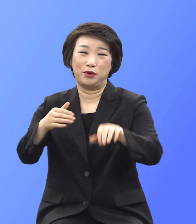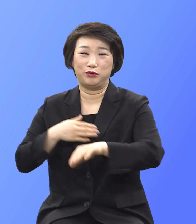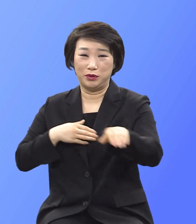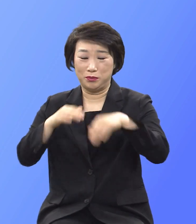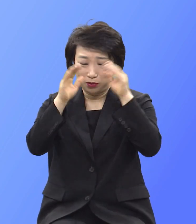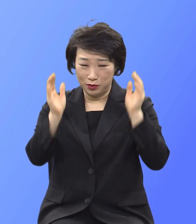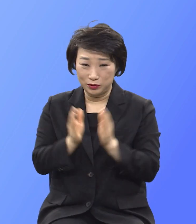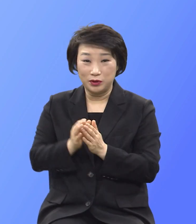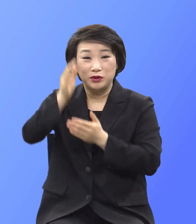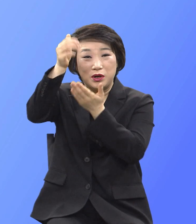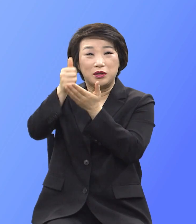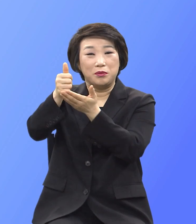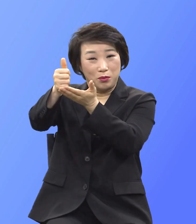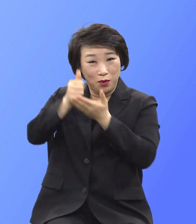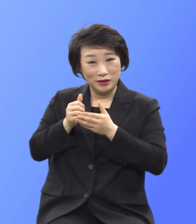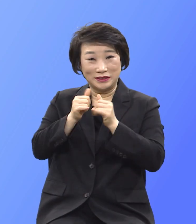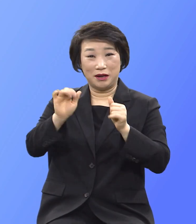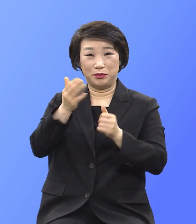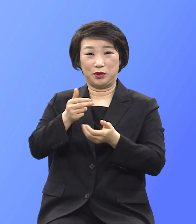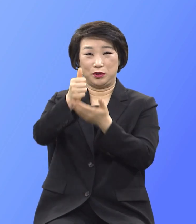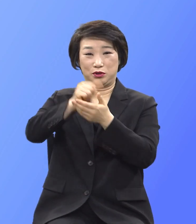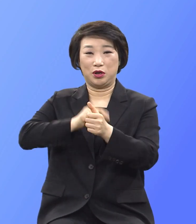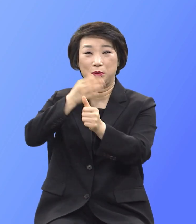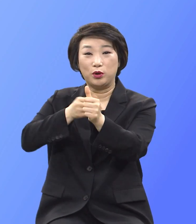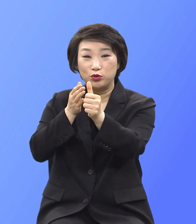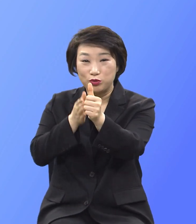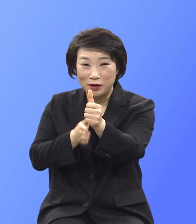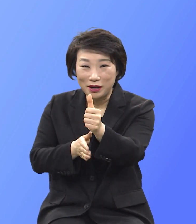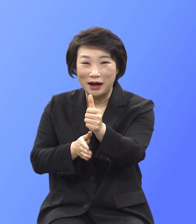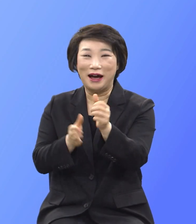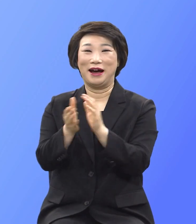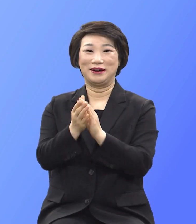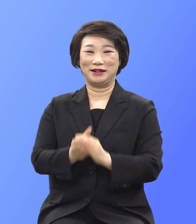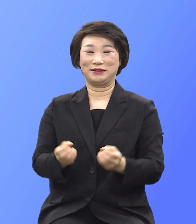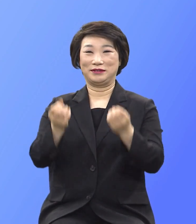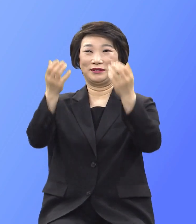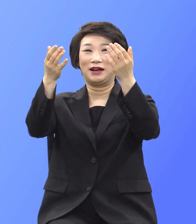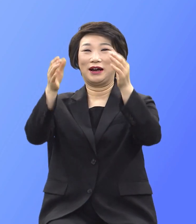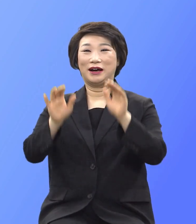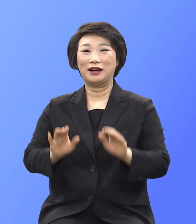사람 되기를 주님의 이름으로 축원합니다. 할렐루야.